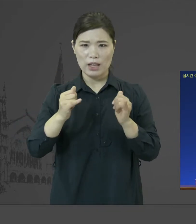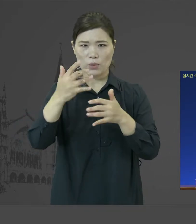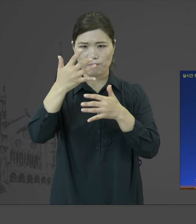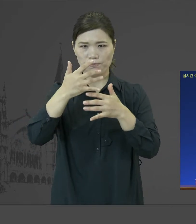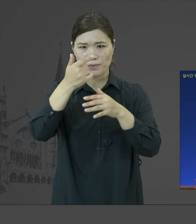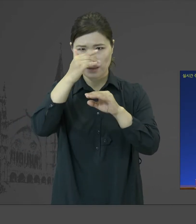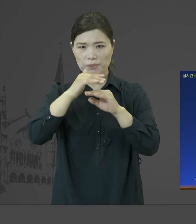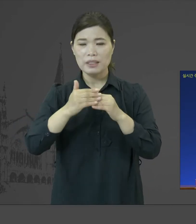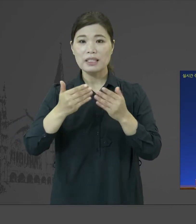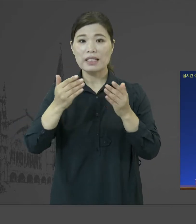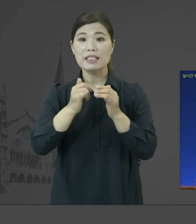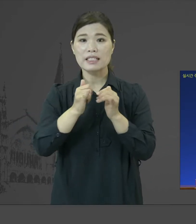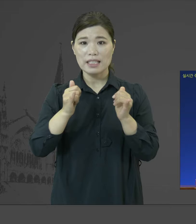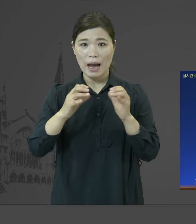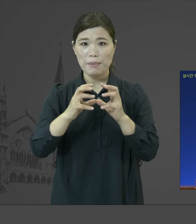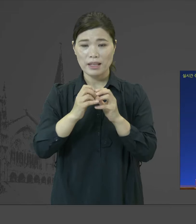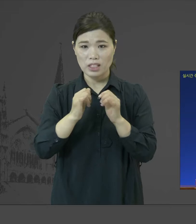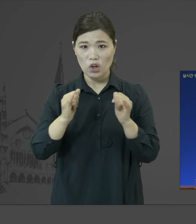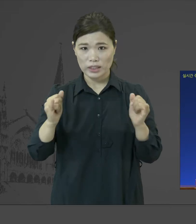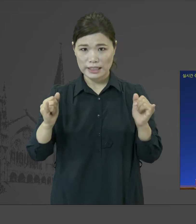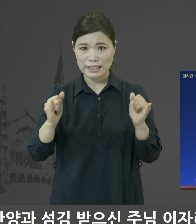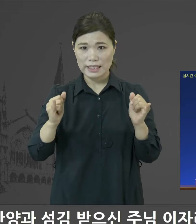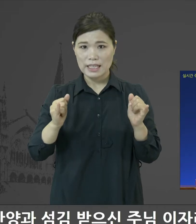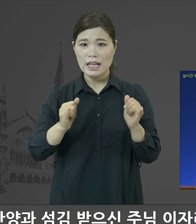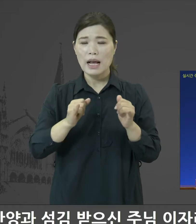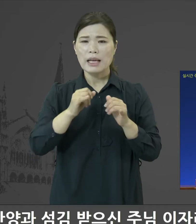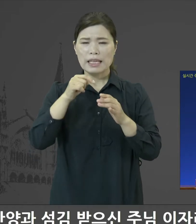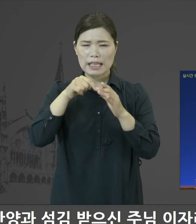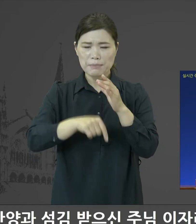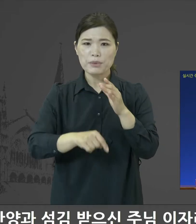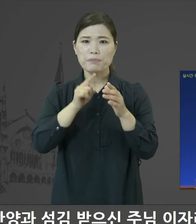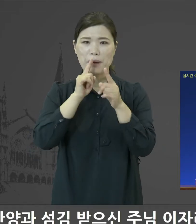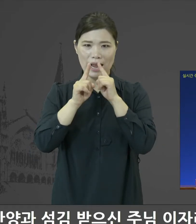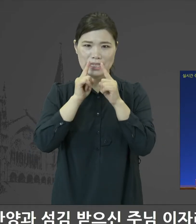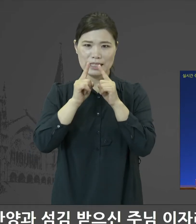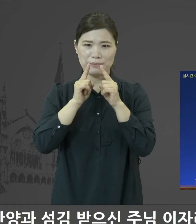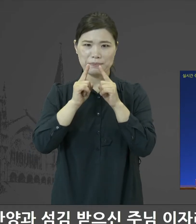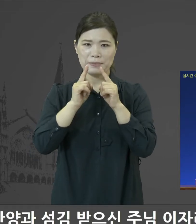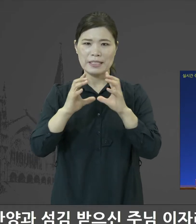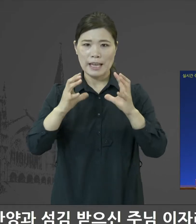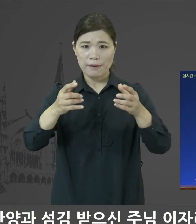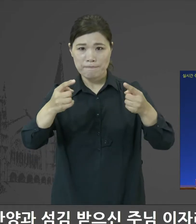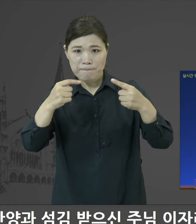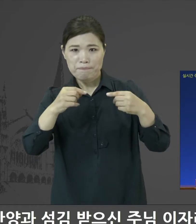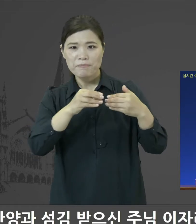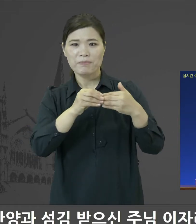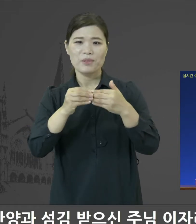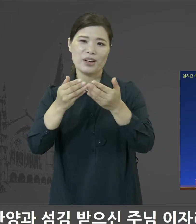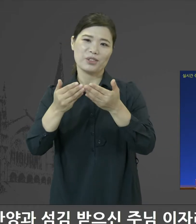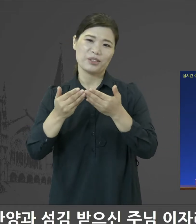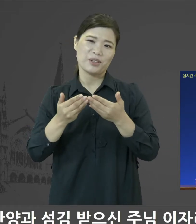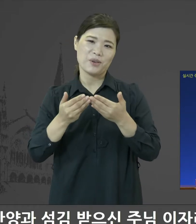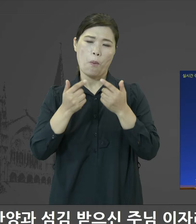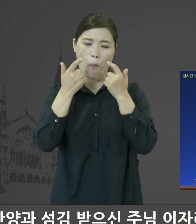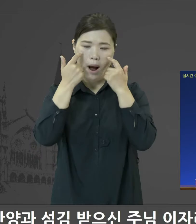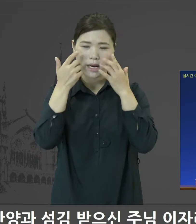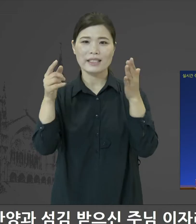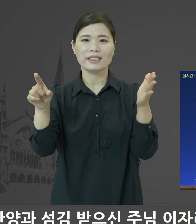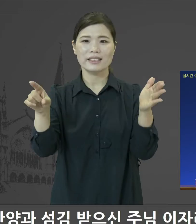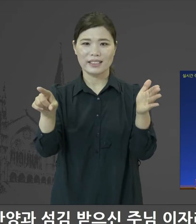앞에 나온 하나님의 백성들, 깊은 말씀의 세계로 인도하여 주실 것을 소망 가운데 확신합니다.